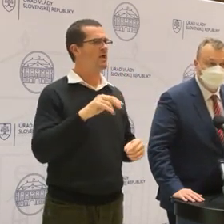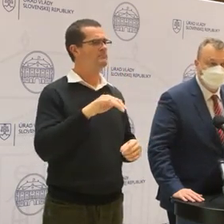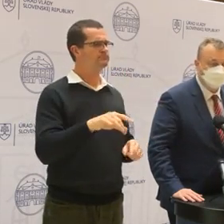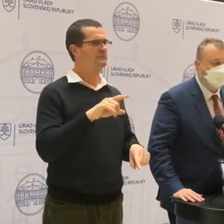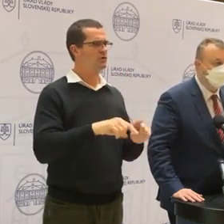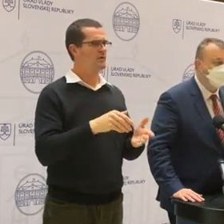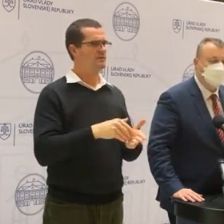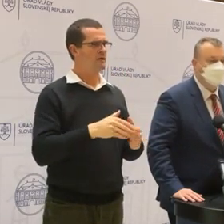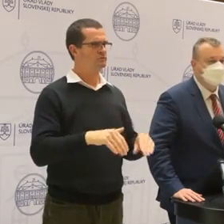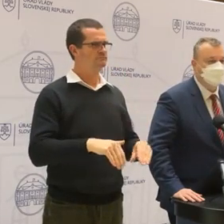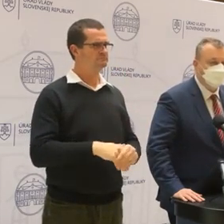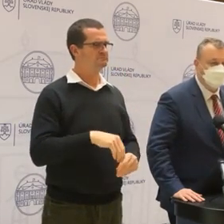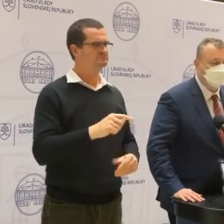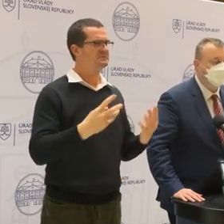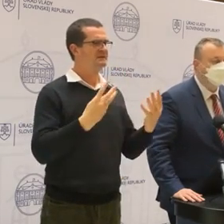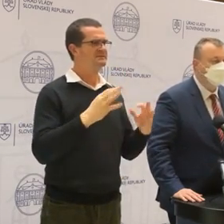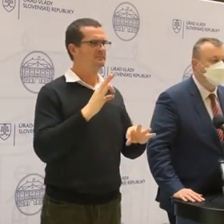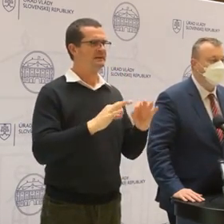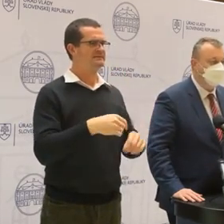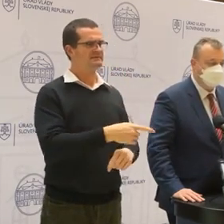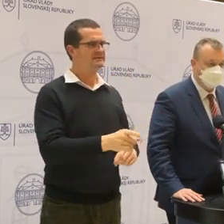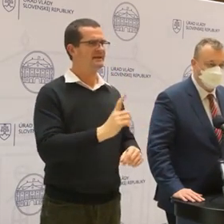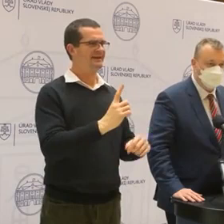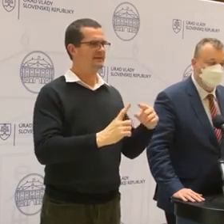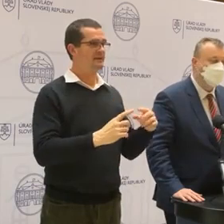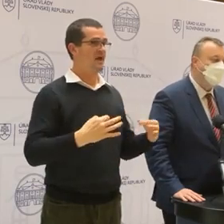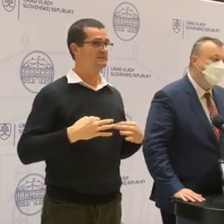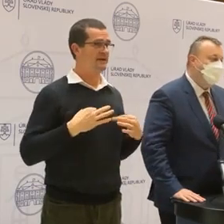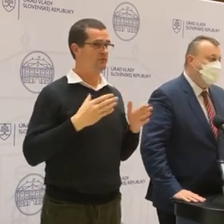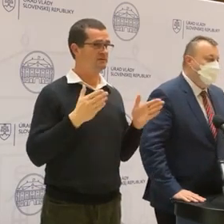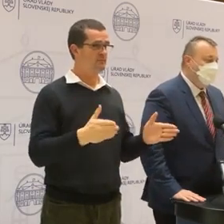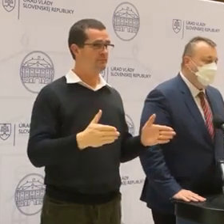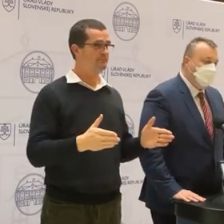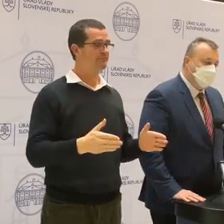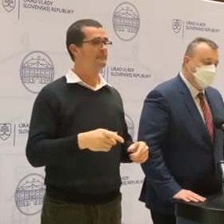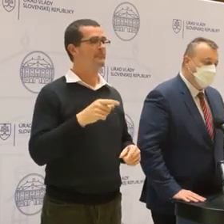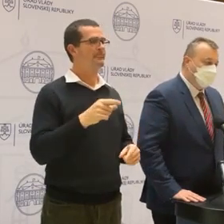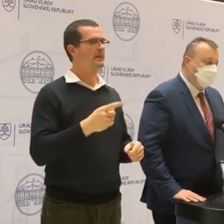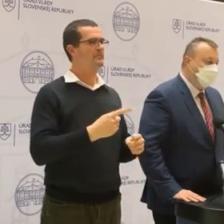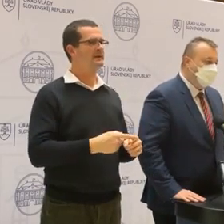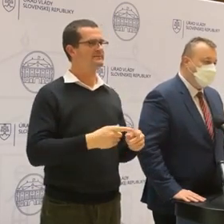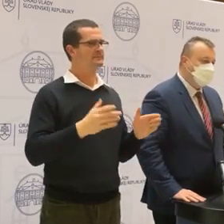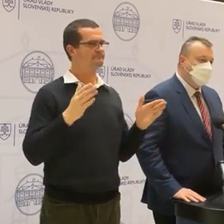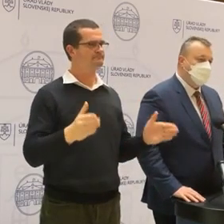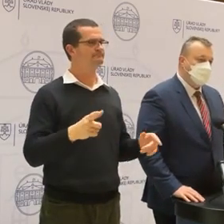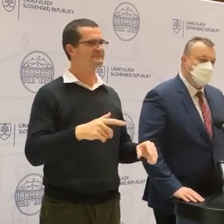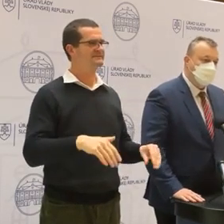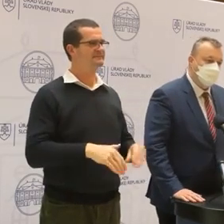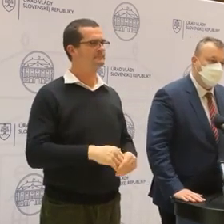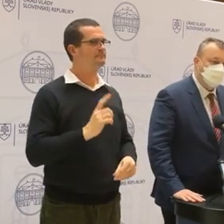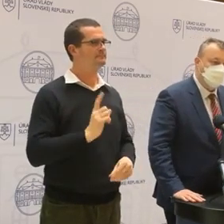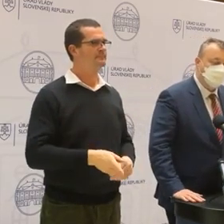tam aj niektoré ďalšie profesie, ale 90% z toho je IT a zdravotníctvo. Je to definované tak, že tieto profesie